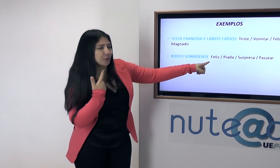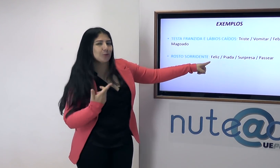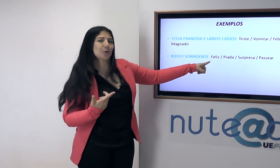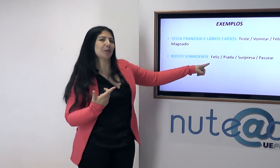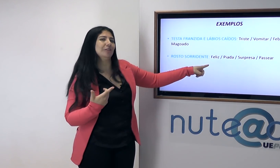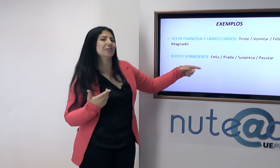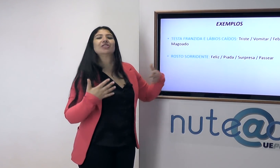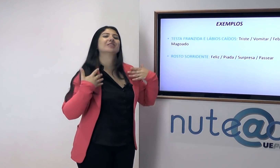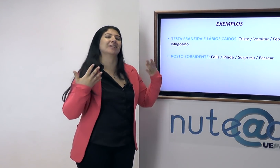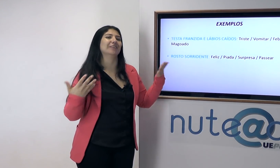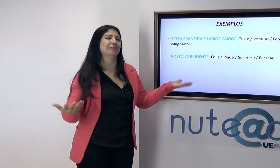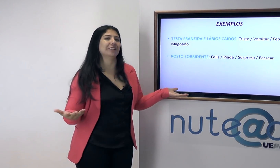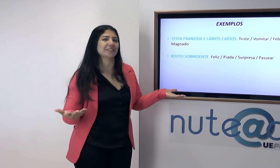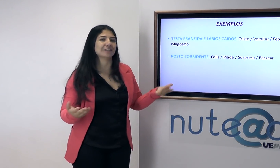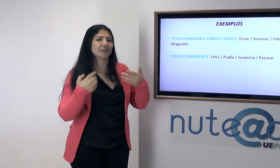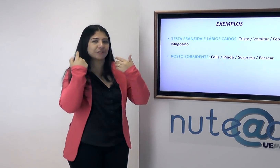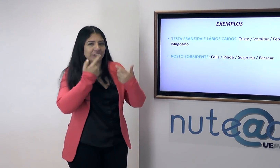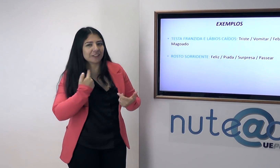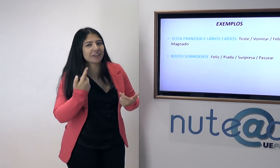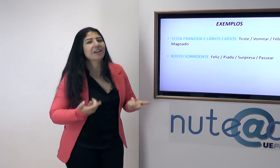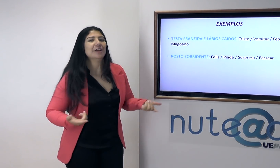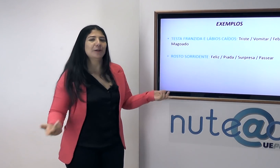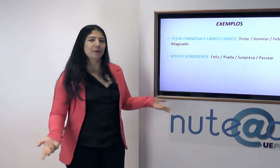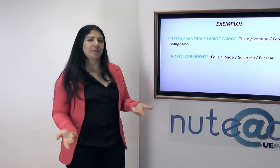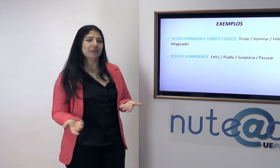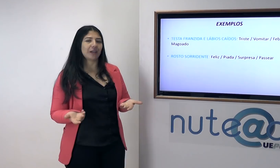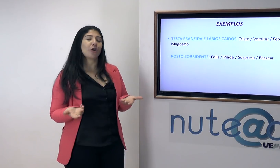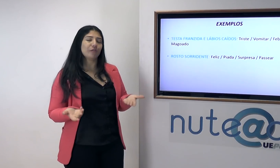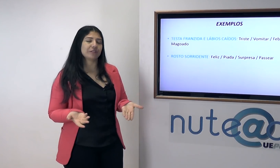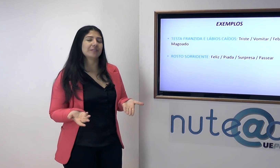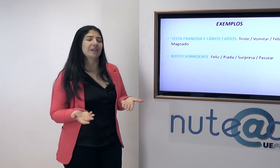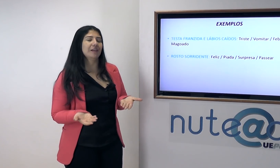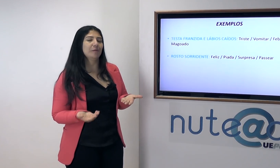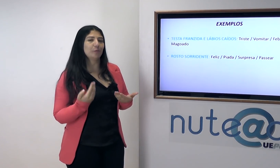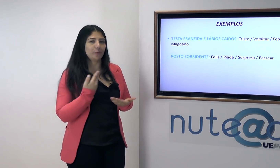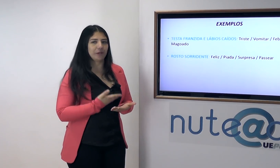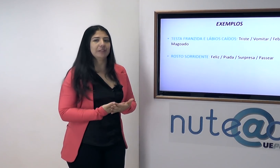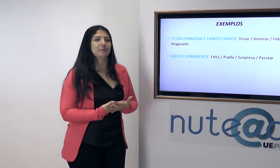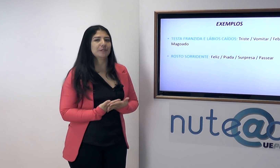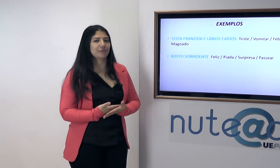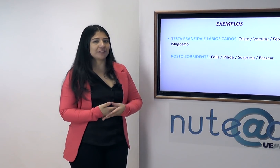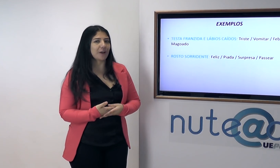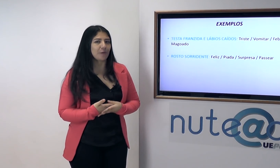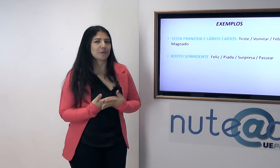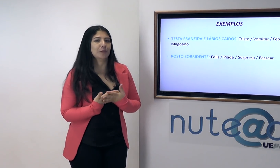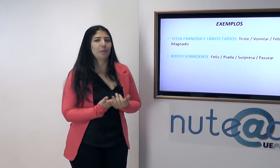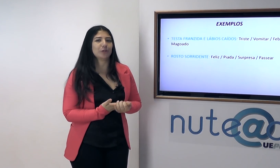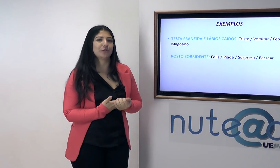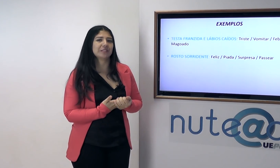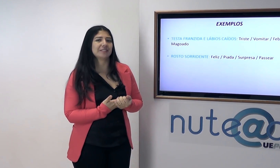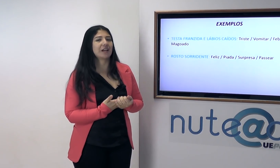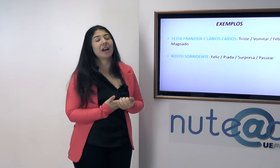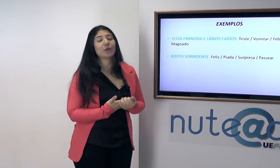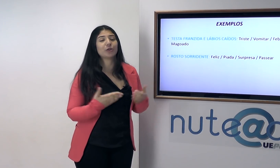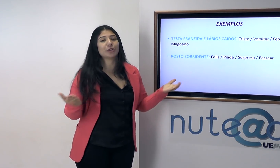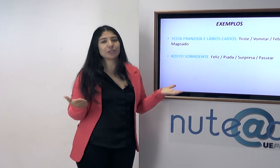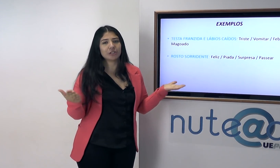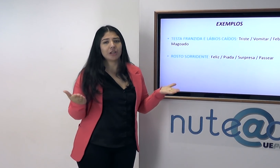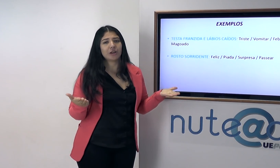de um sorriso, dizer que está feliz? Então você vai ter que convencer por meio da expressão facial. Você não pode fazer assim, hoje eu